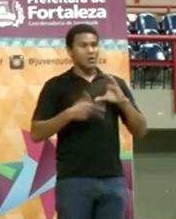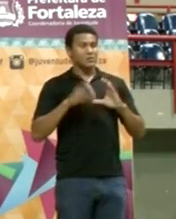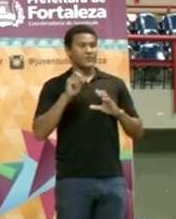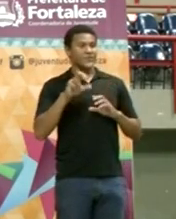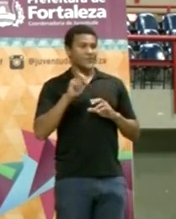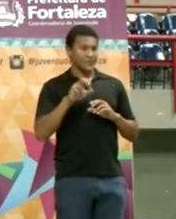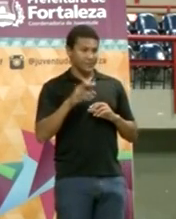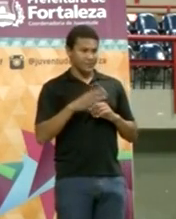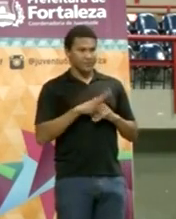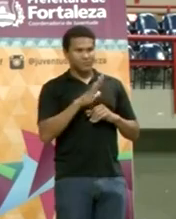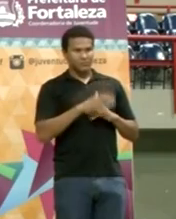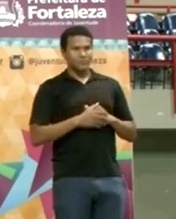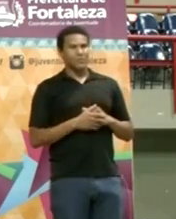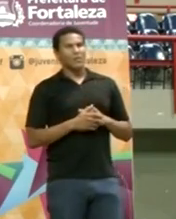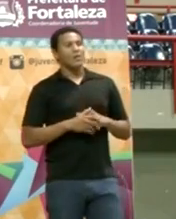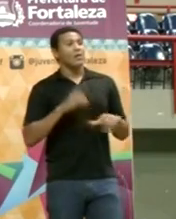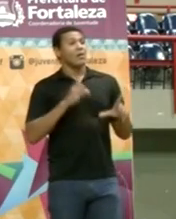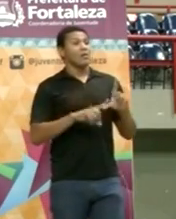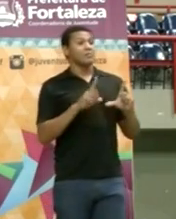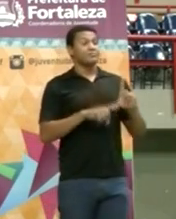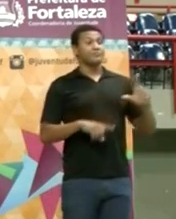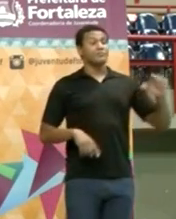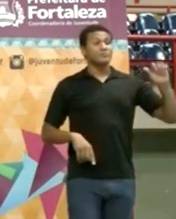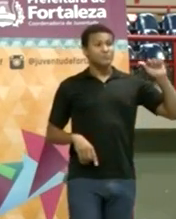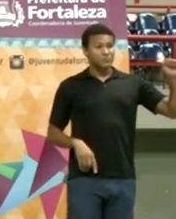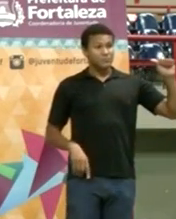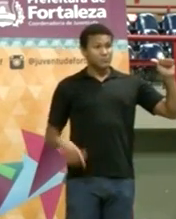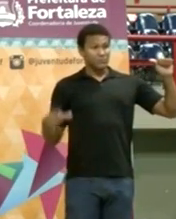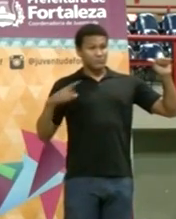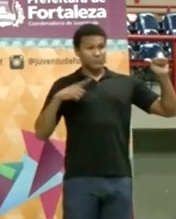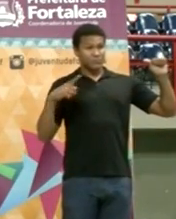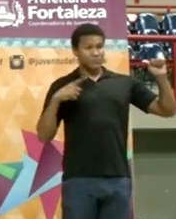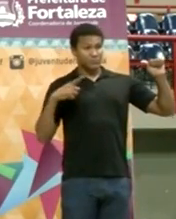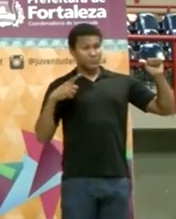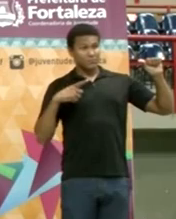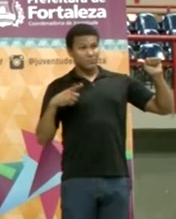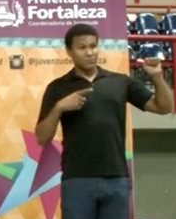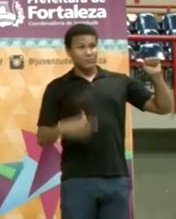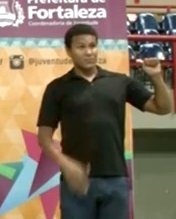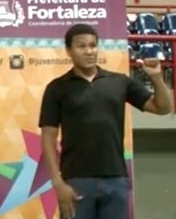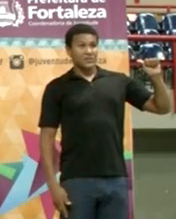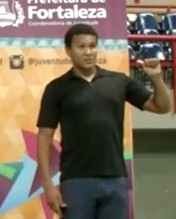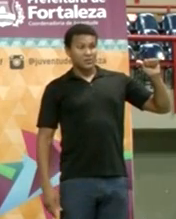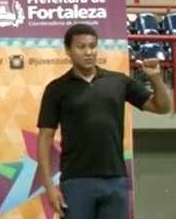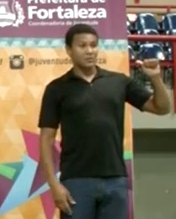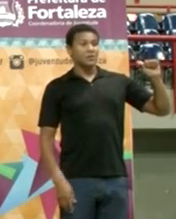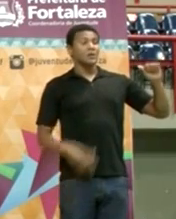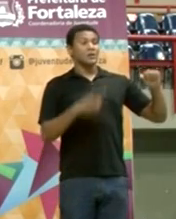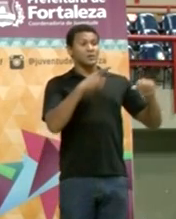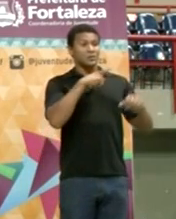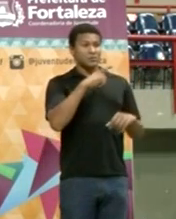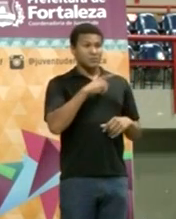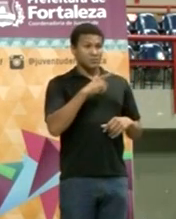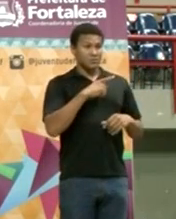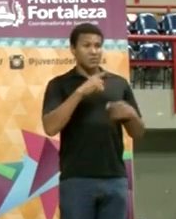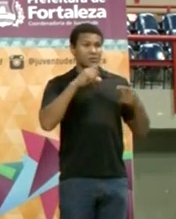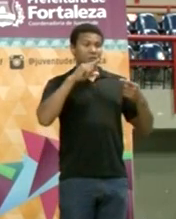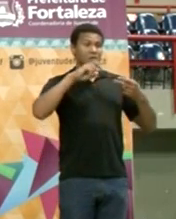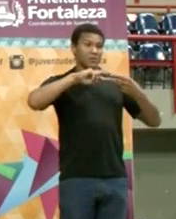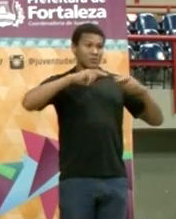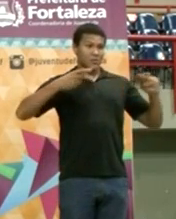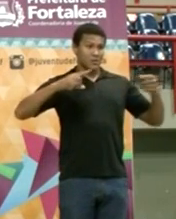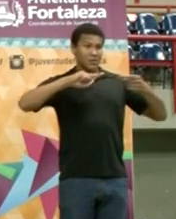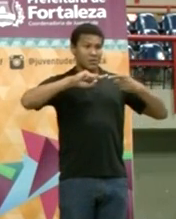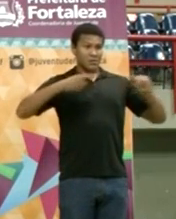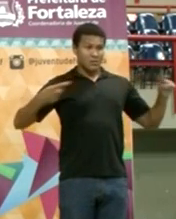pessoal? Letra A. Esses organismos apresentam DNA ou RNA como material genético.